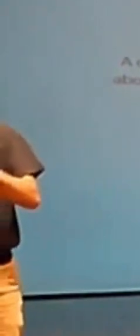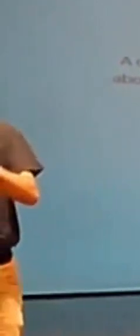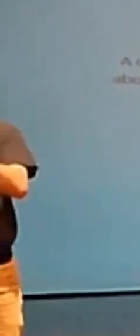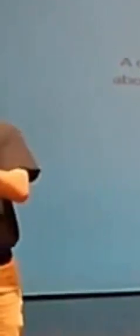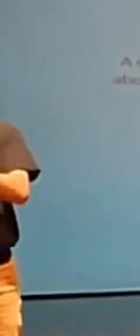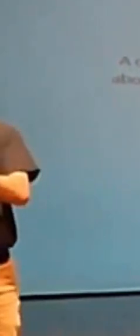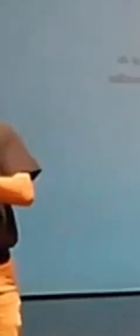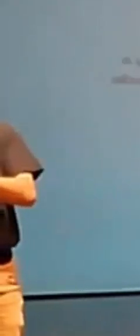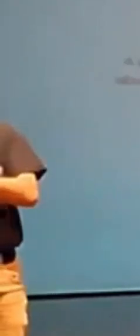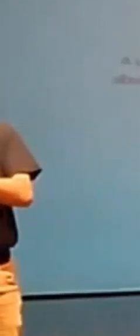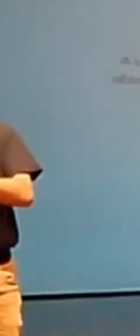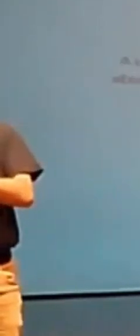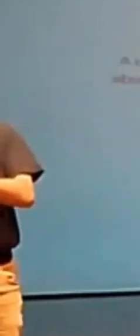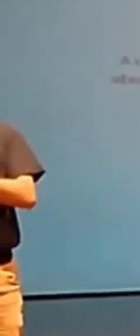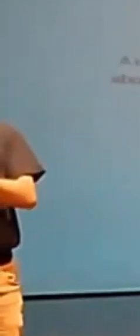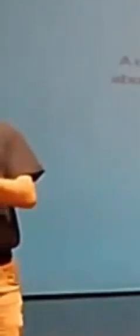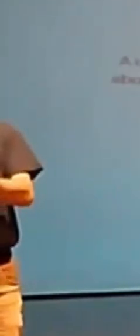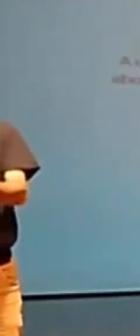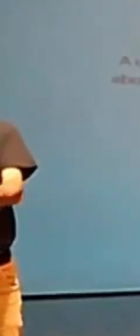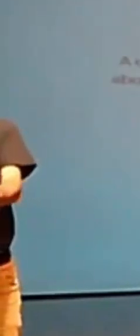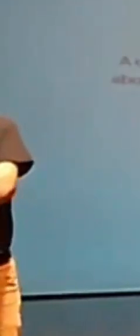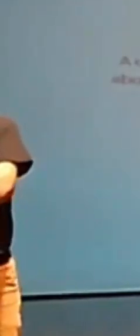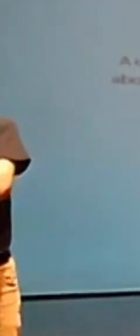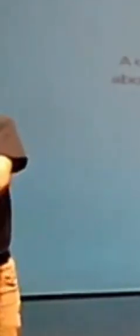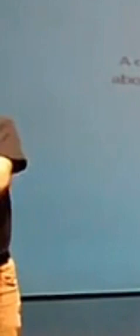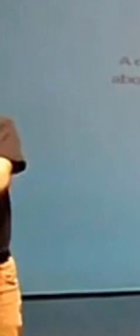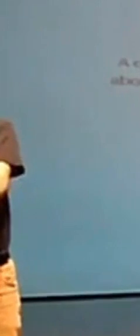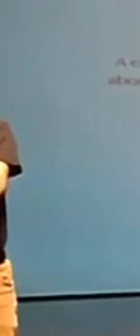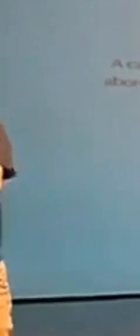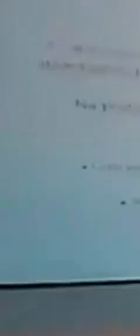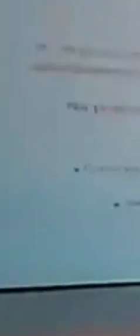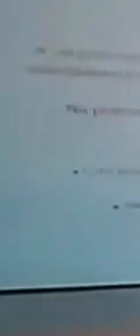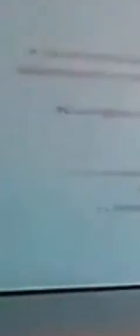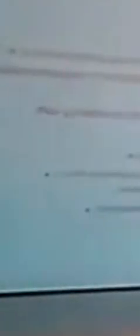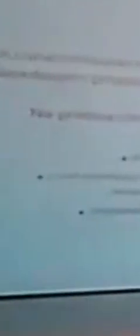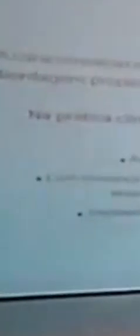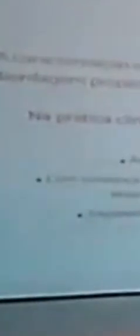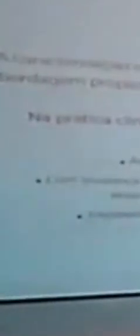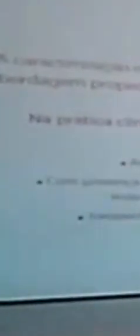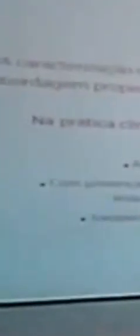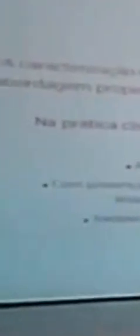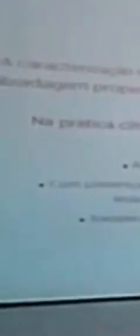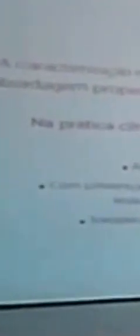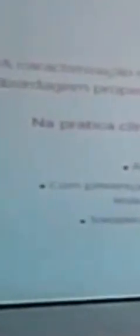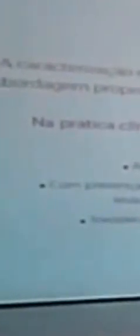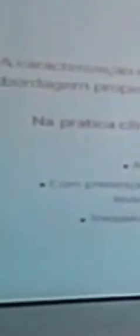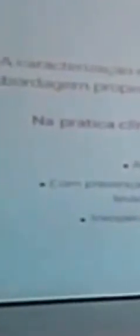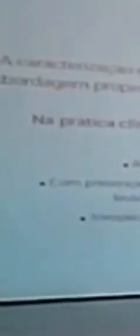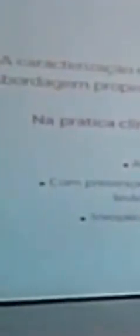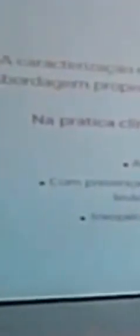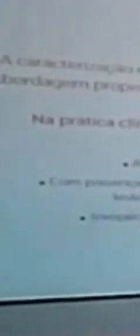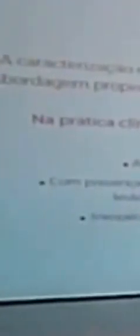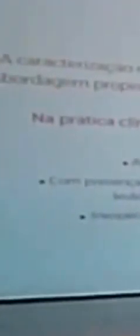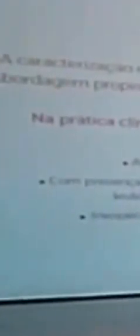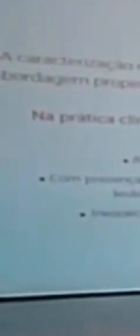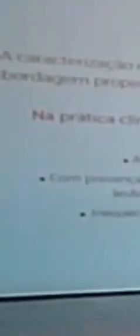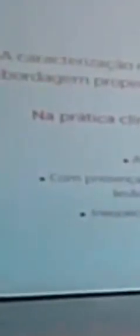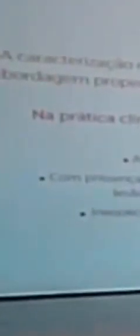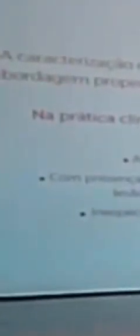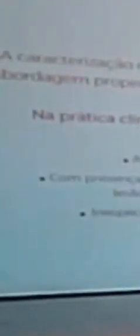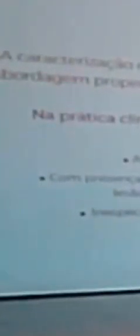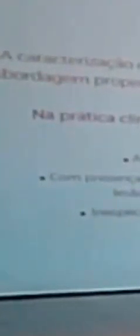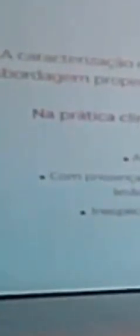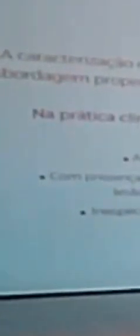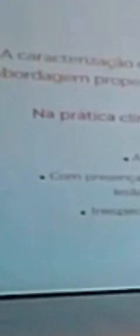Quanto mais cortisol ele tiver na corrente sanguínea, mais a sensibilidade dele vai estar aflorada para essa dor. Quanto